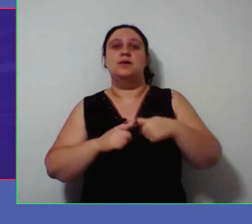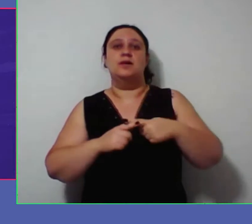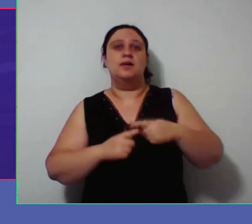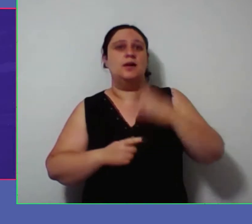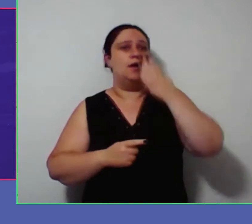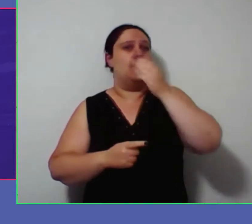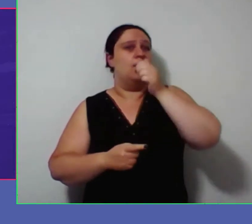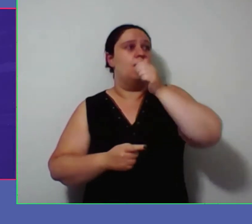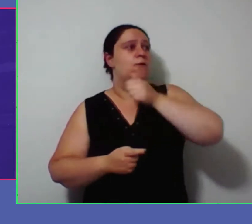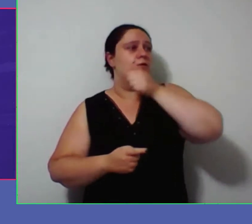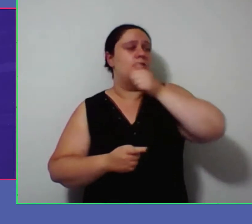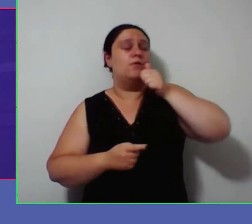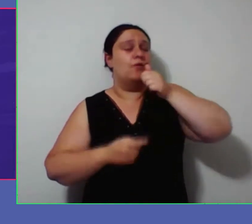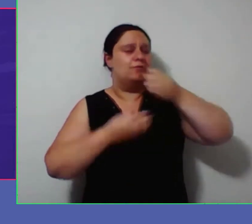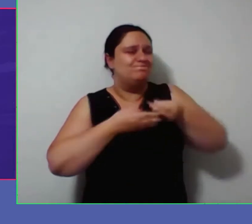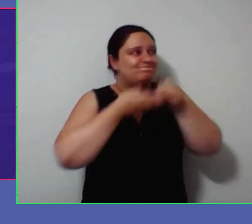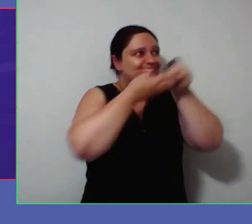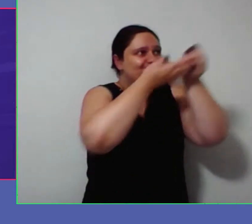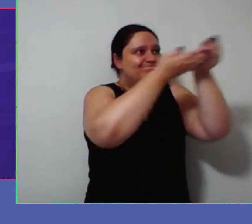agradáveis